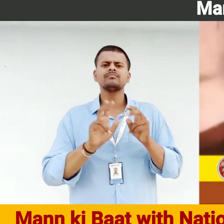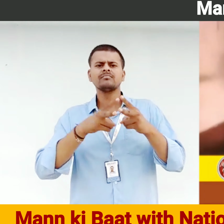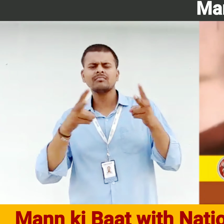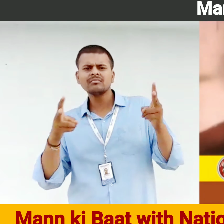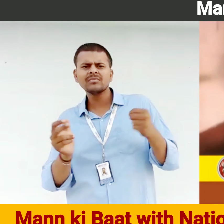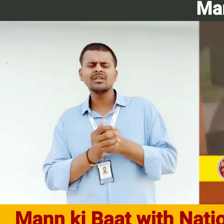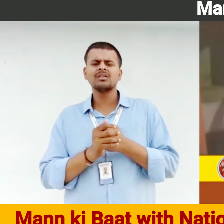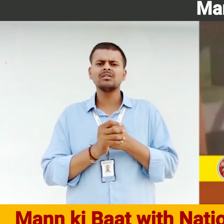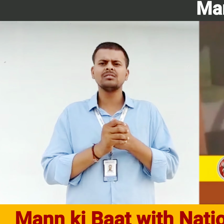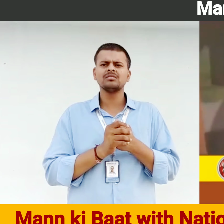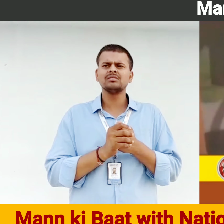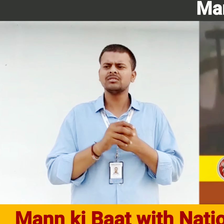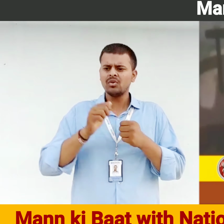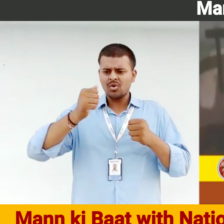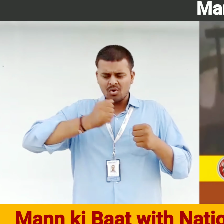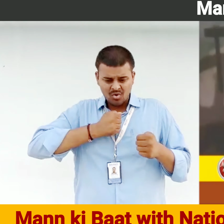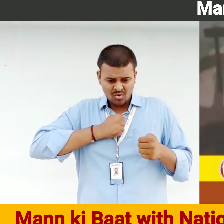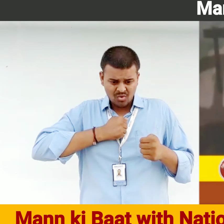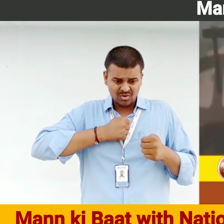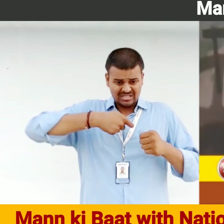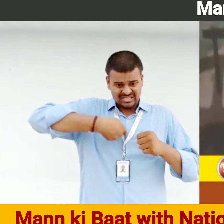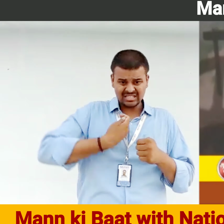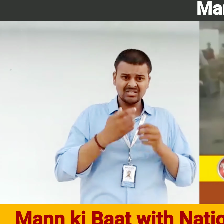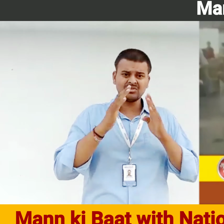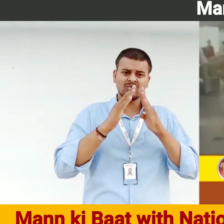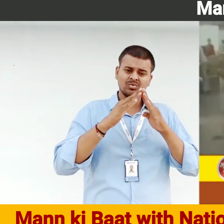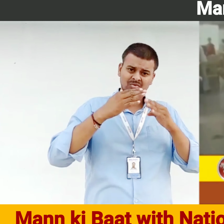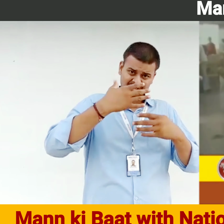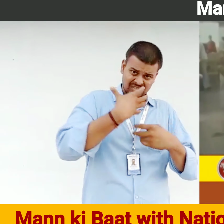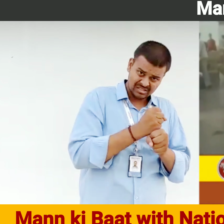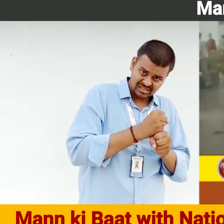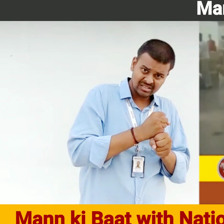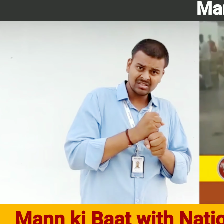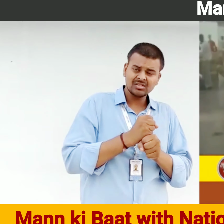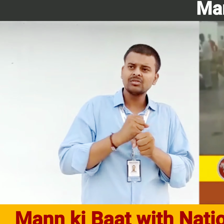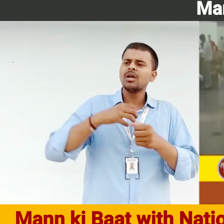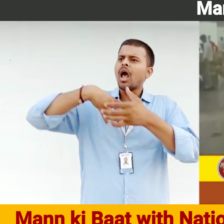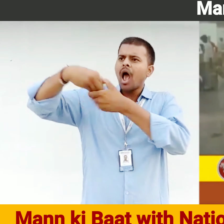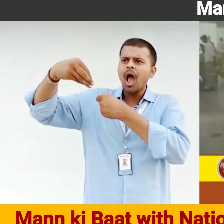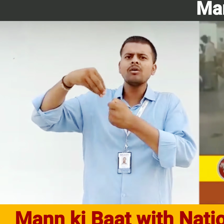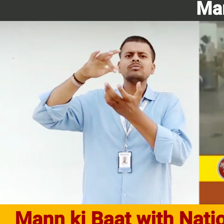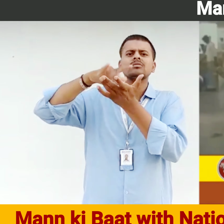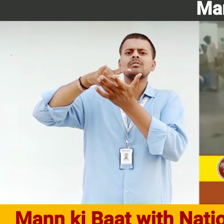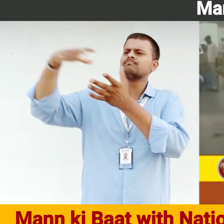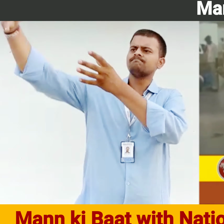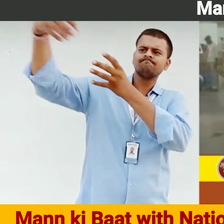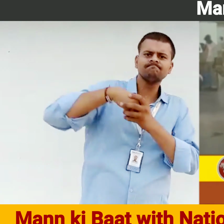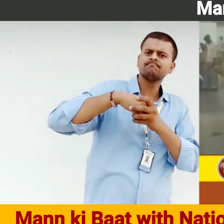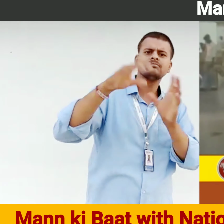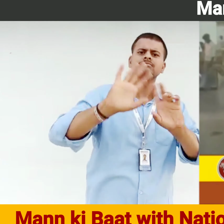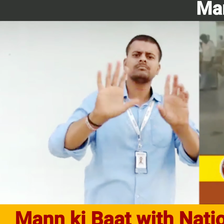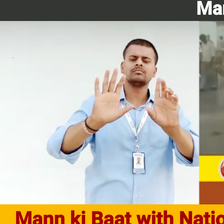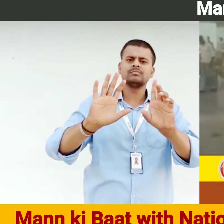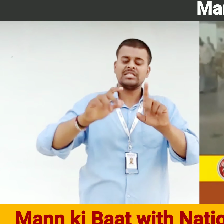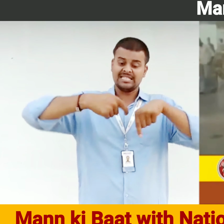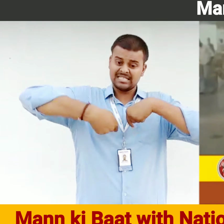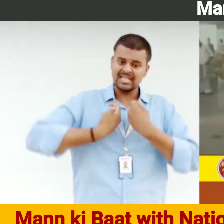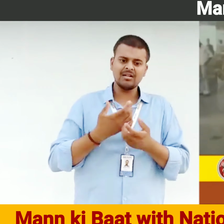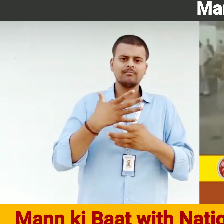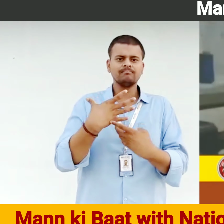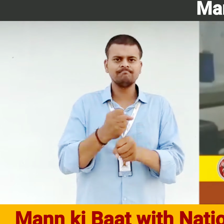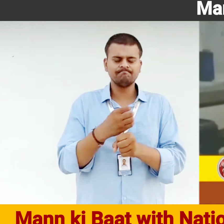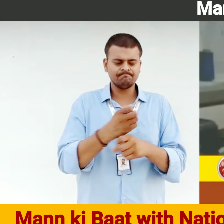है कि उन्होंने जो जो सामान उनके इलाके में बनाए जाते हैं, उनकी एक पूरी लिस्ट बना ली है।